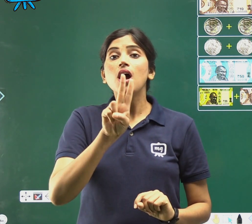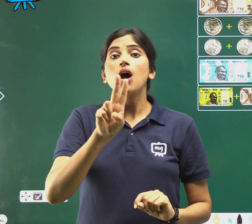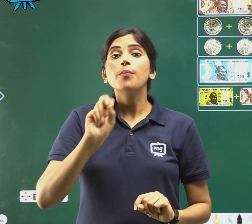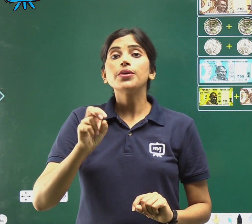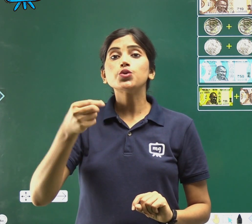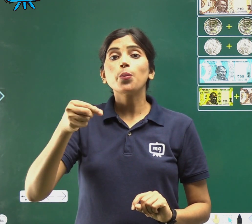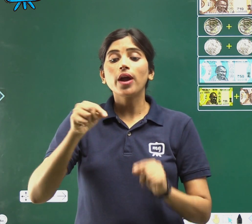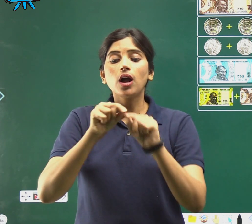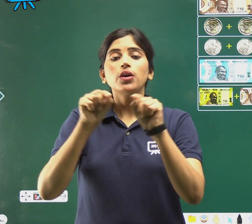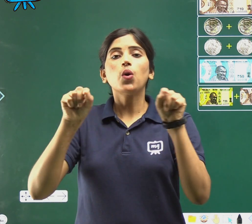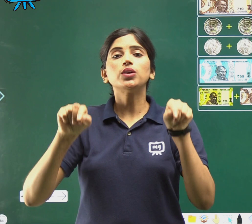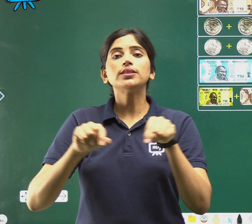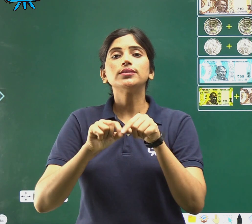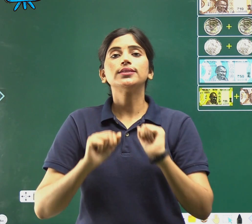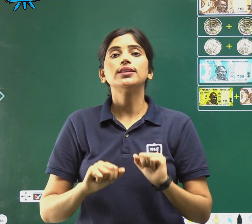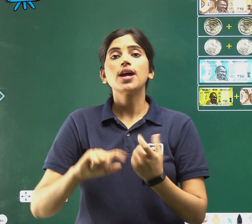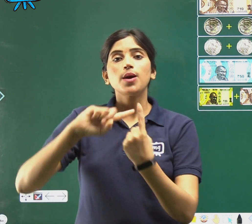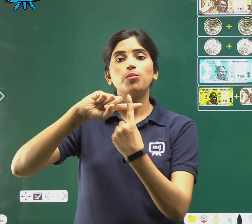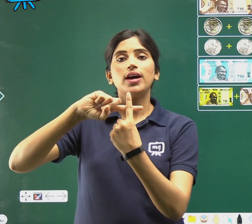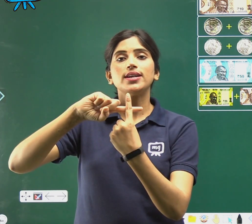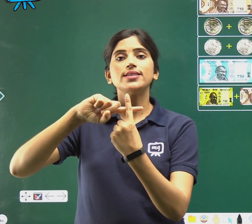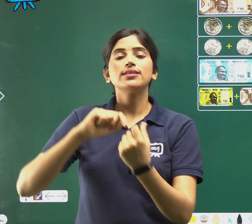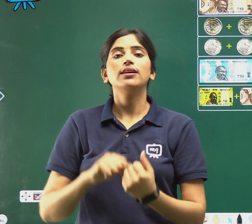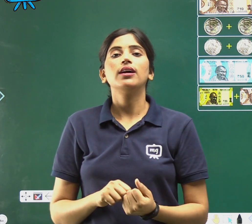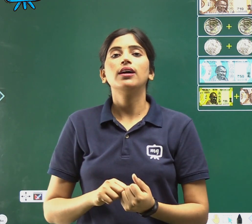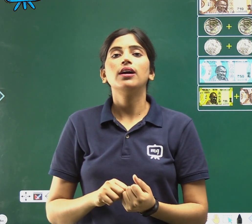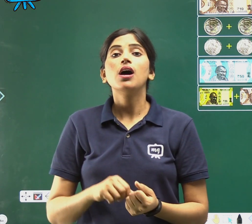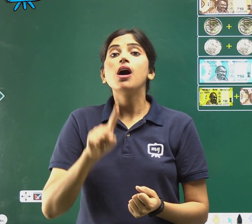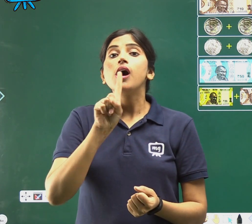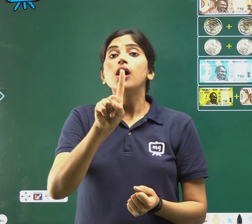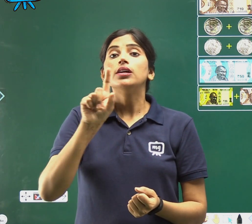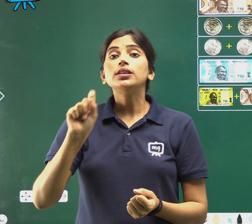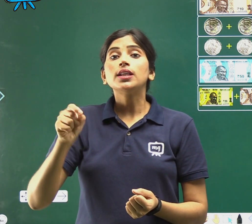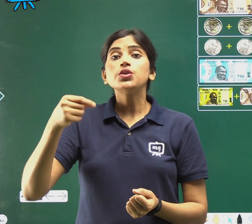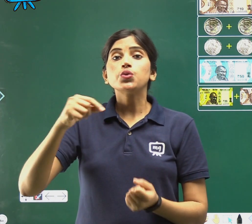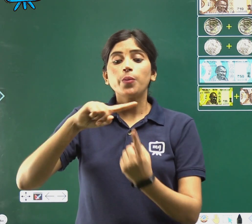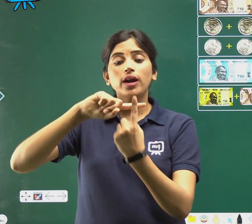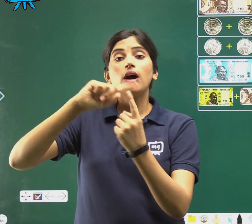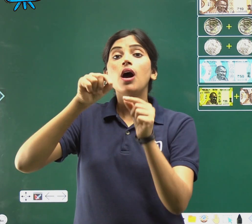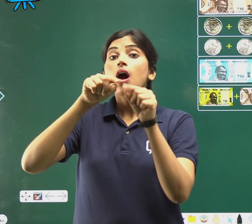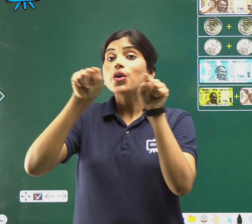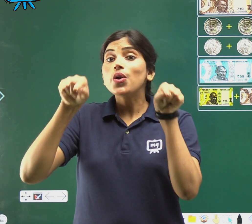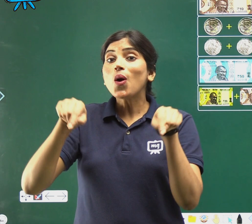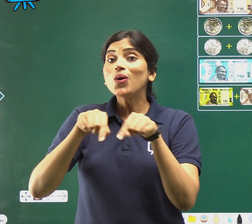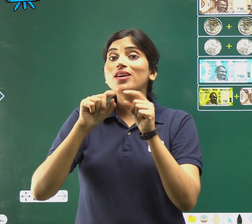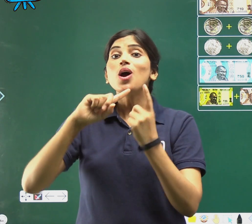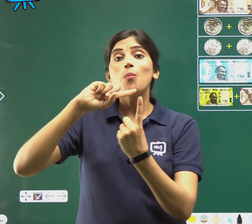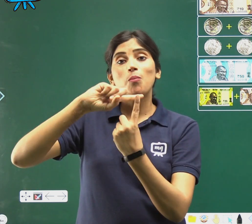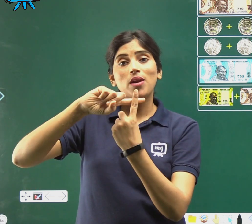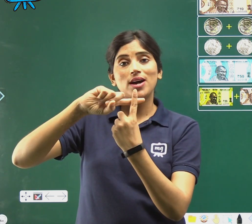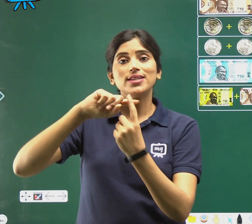20 रुपए का नोट प्लस 10 रुपए का नोट